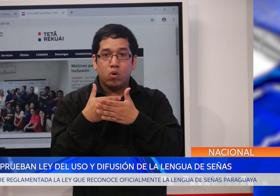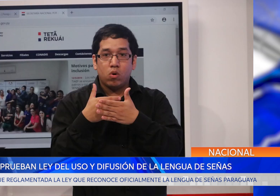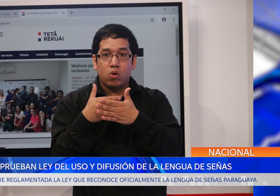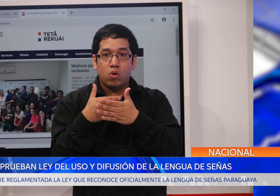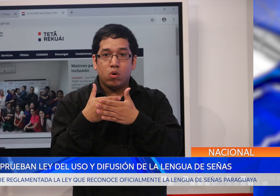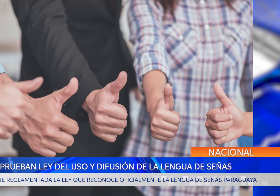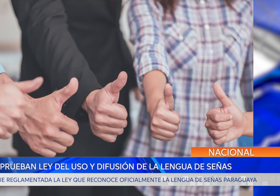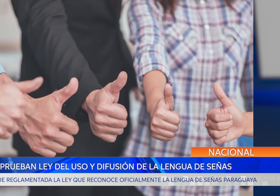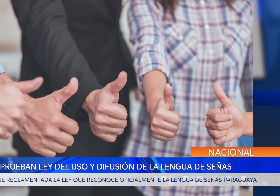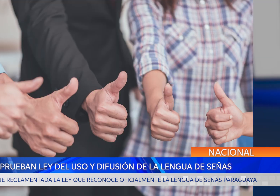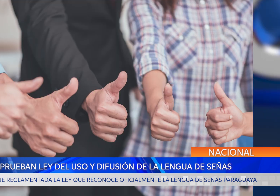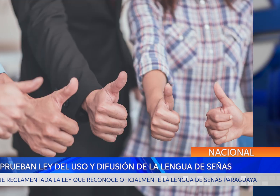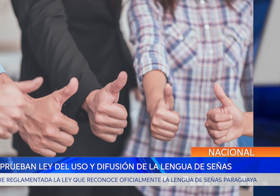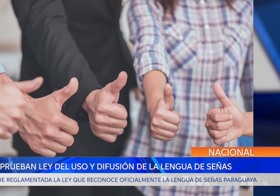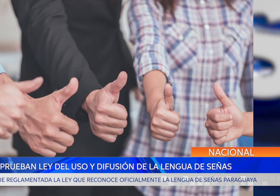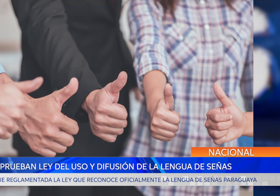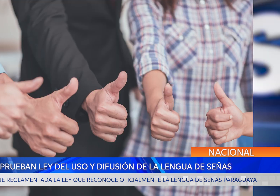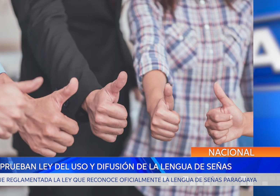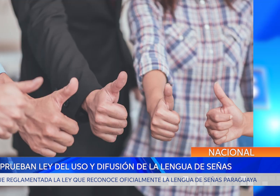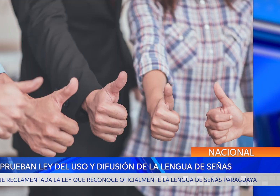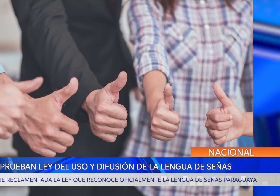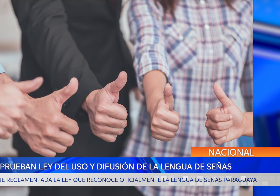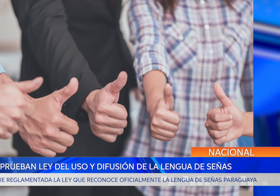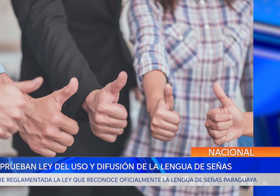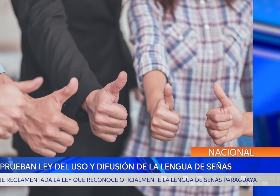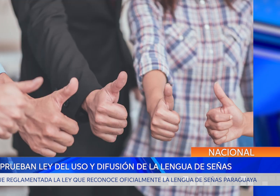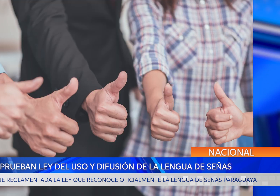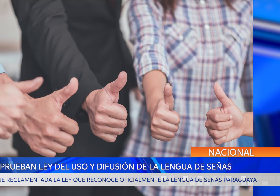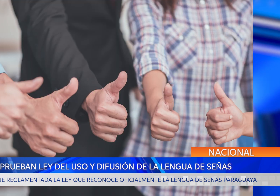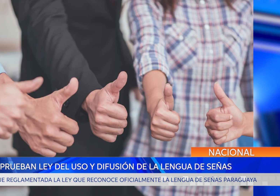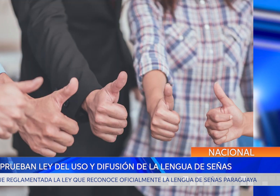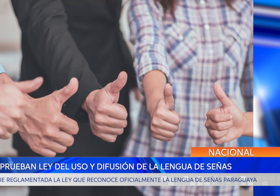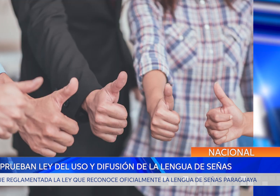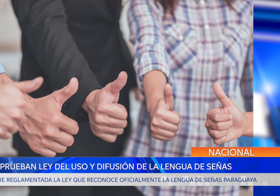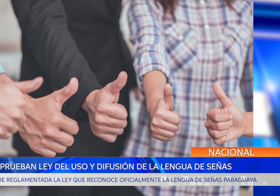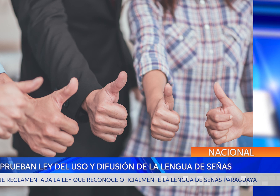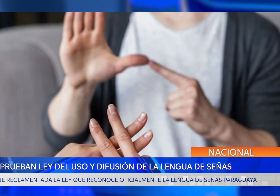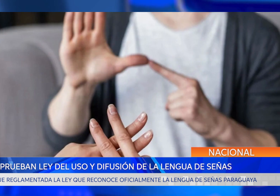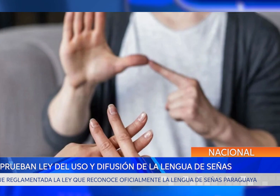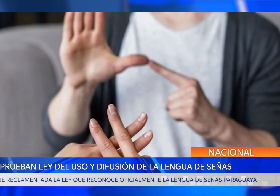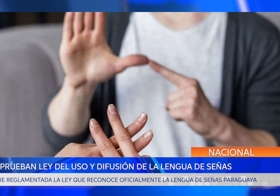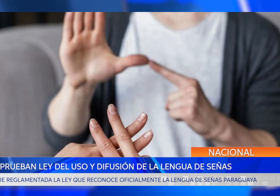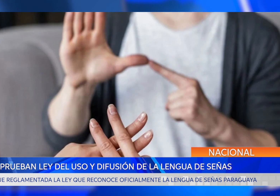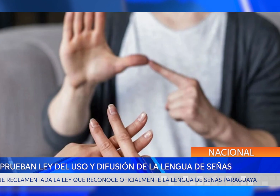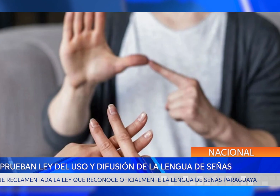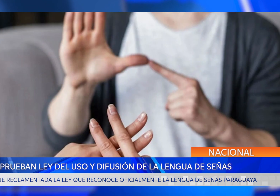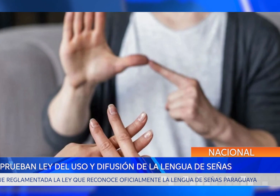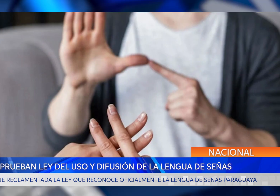Con esta medida se busca garantizar el acceso a los servicios públicos y privados, incluyendo la educación, la salud, la justicia y la